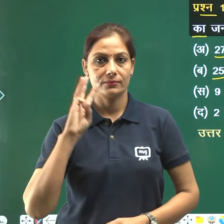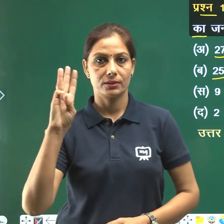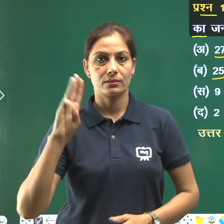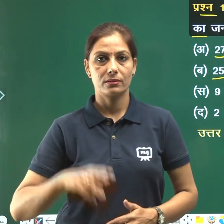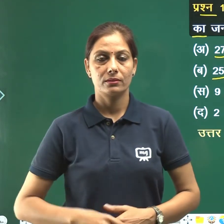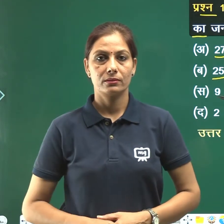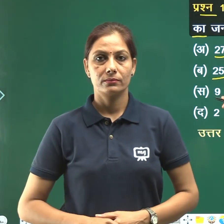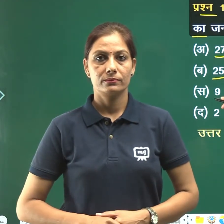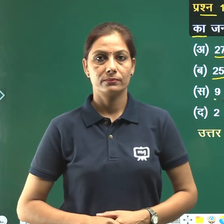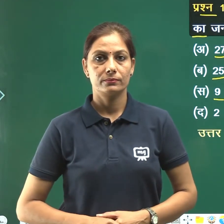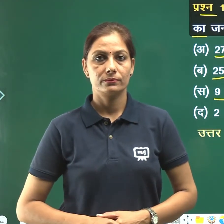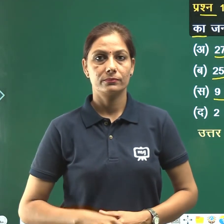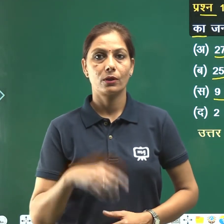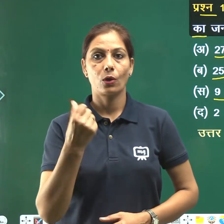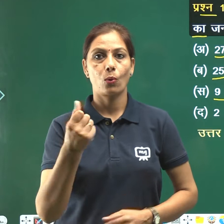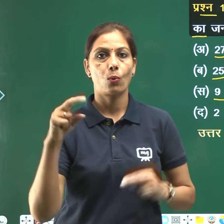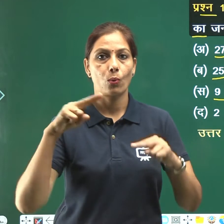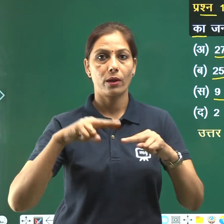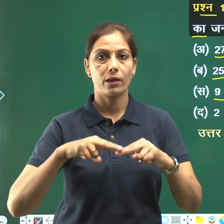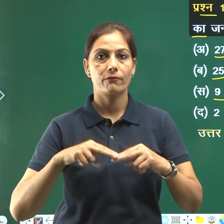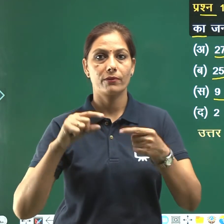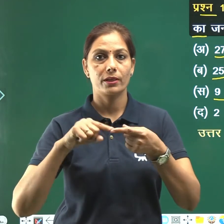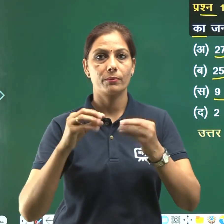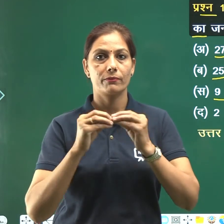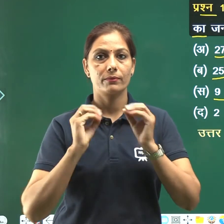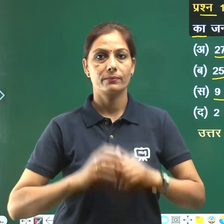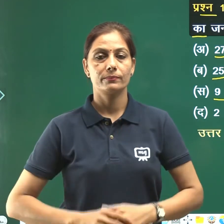तीसरा 9 फरवरी